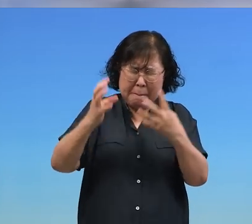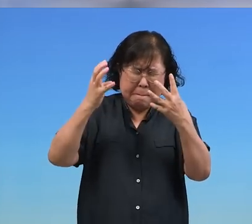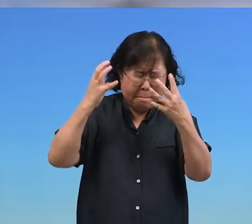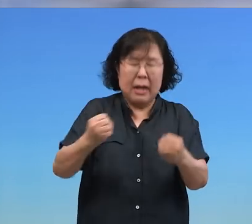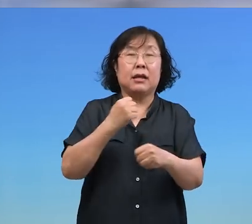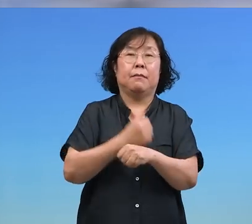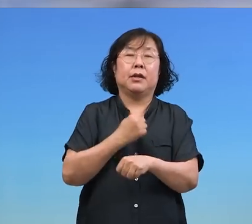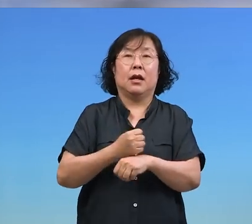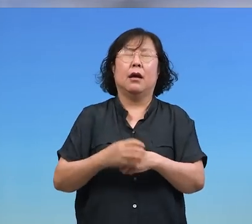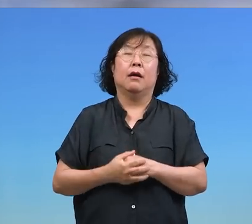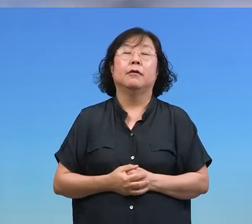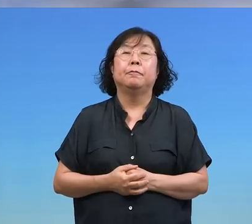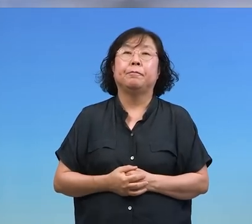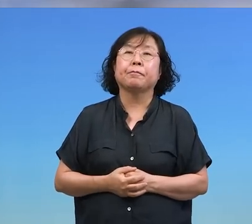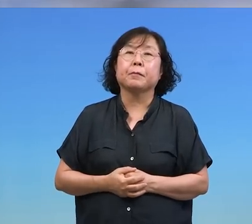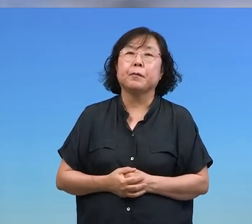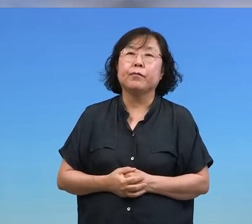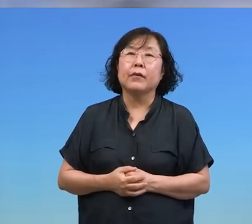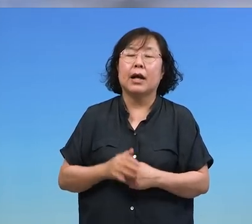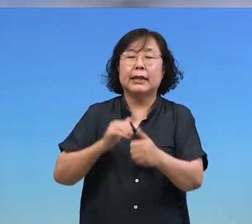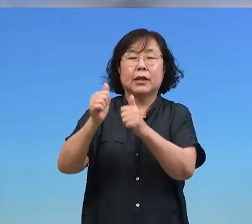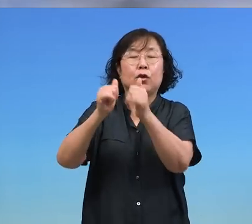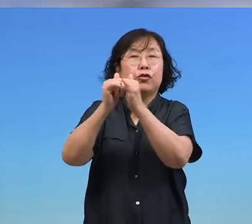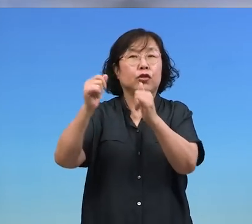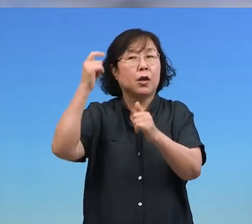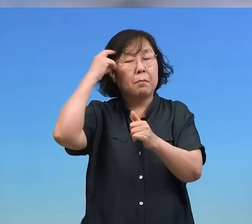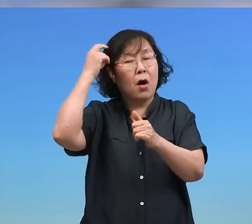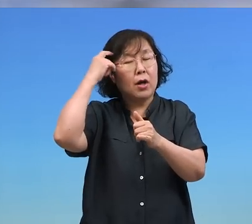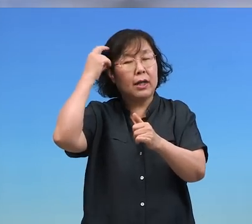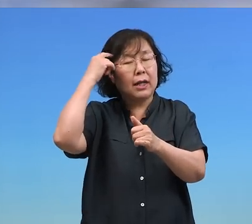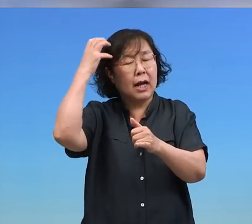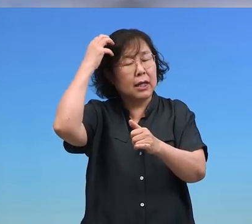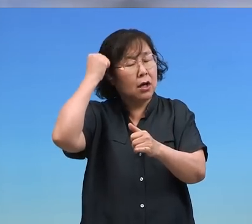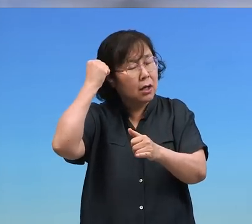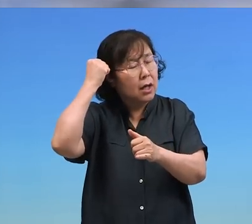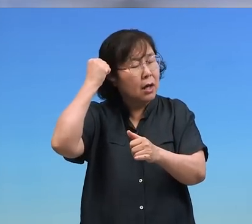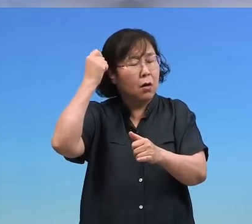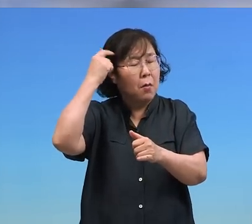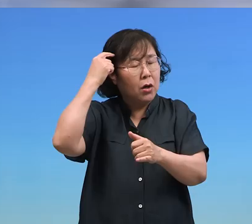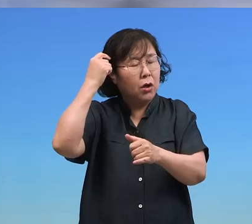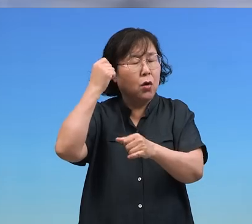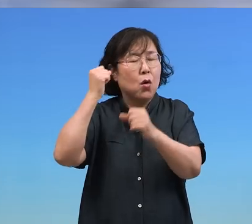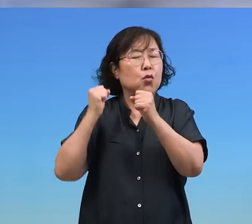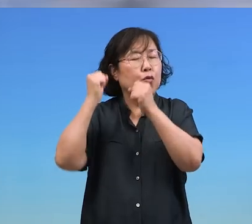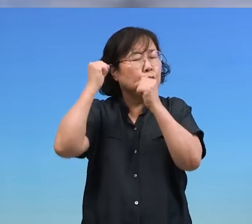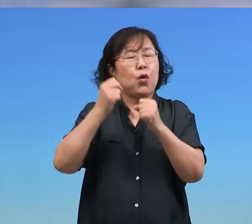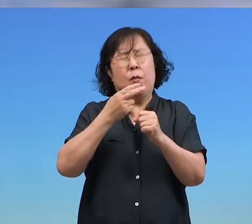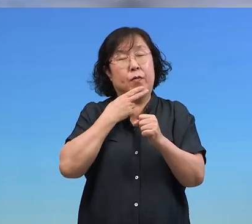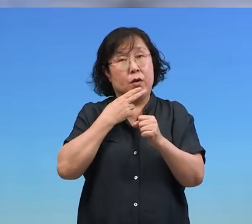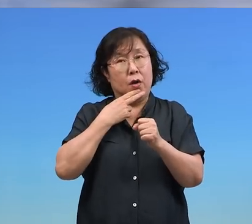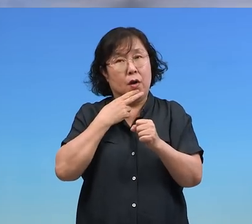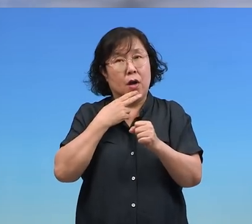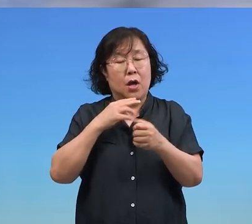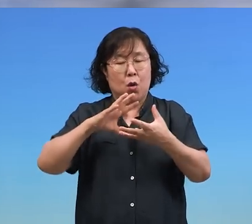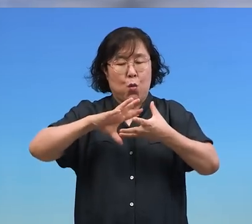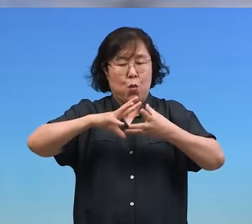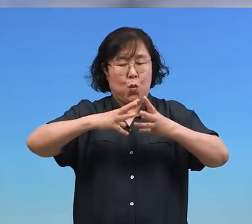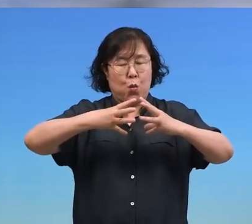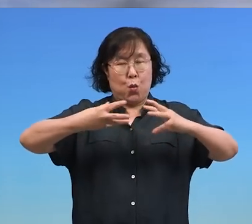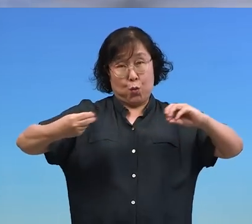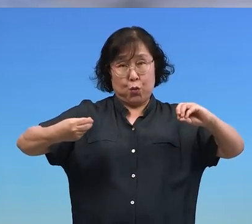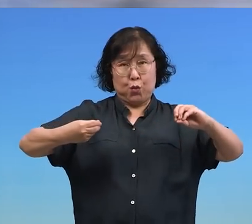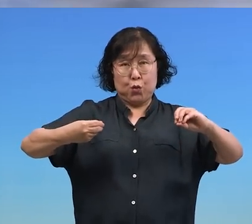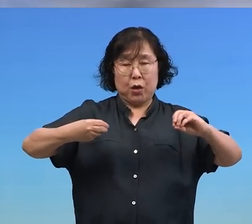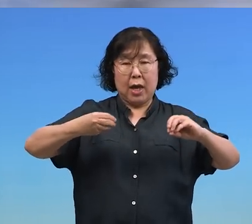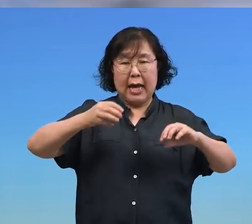선수들은요 이 머리가 기억하고 머리로 하는 운동이 아니라 이 근육이 기억할